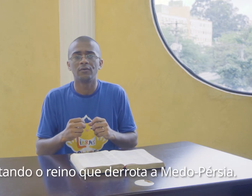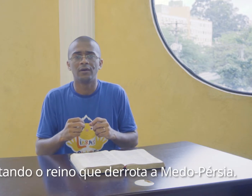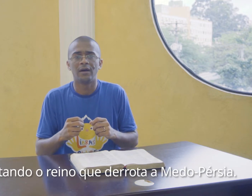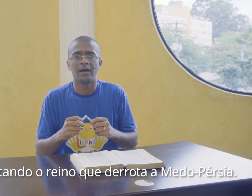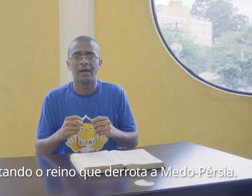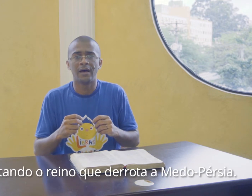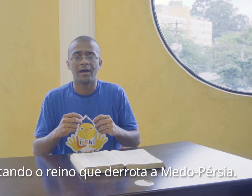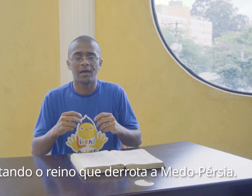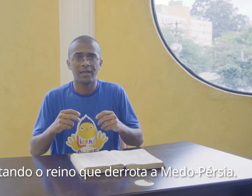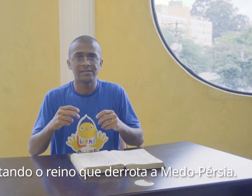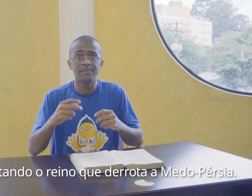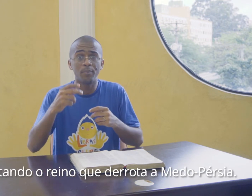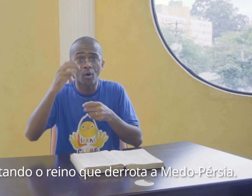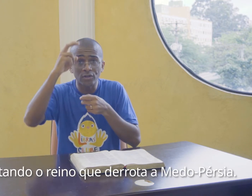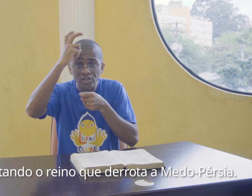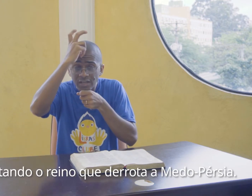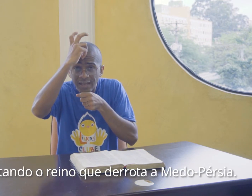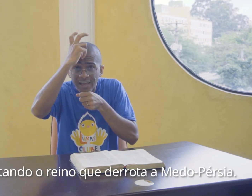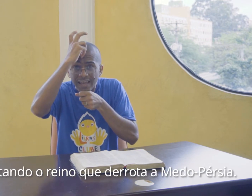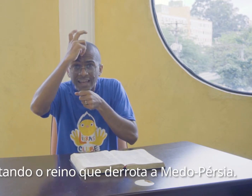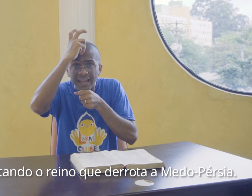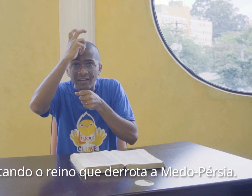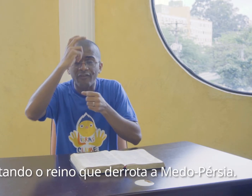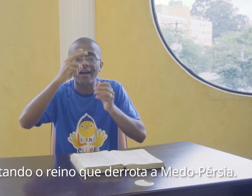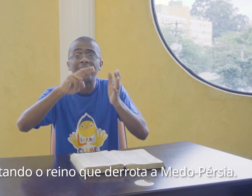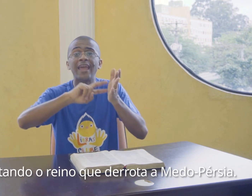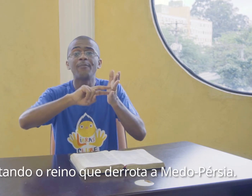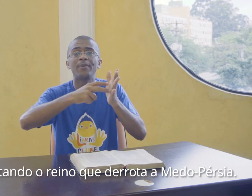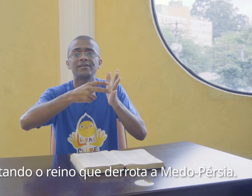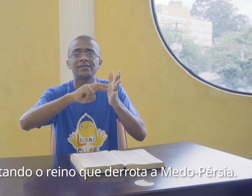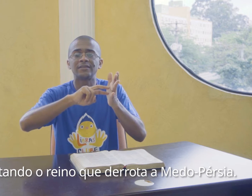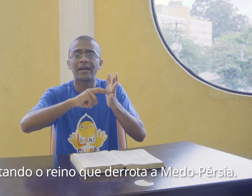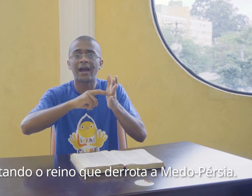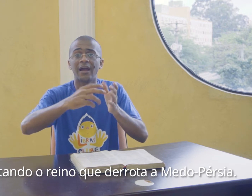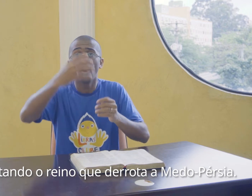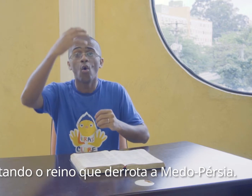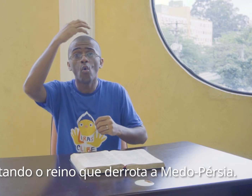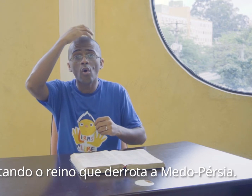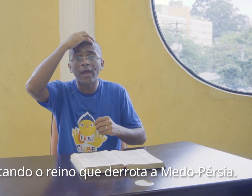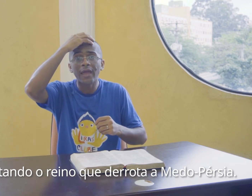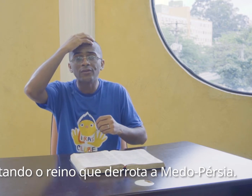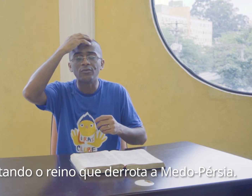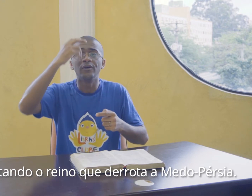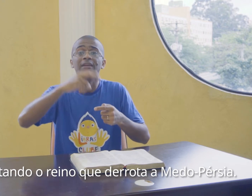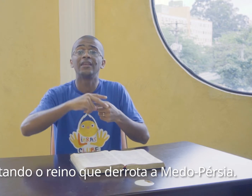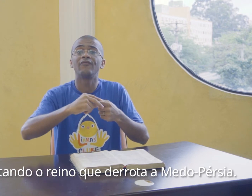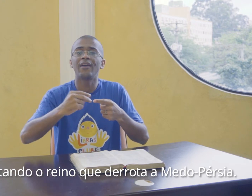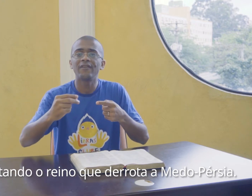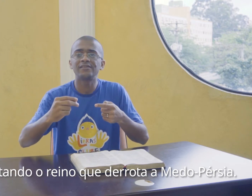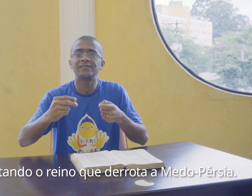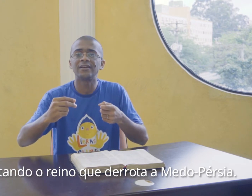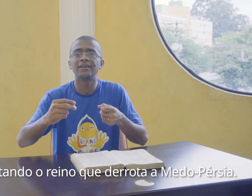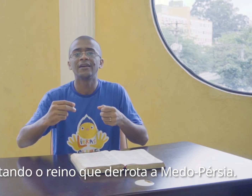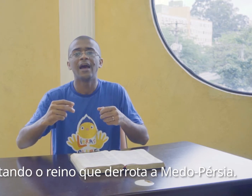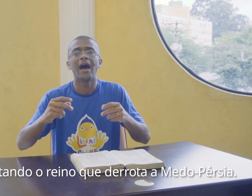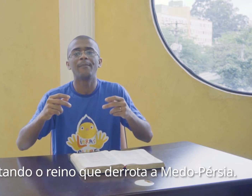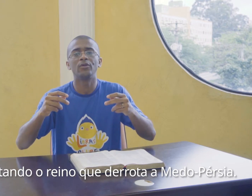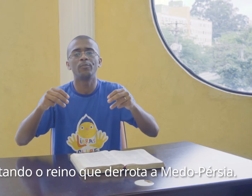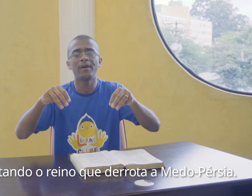Então, esse bode, ele vai representar o reino que vai vencer a